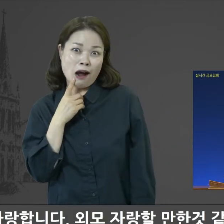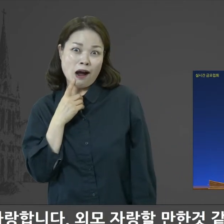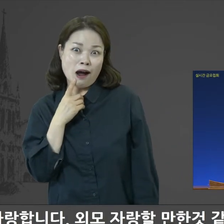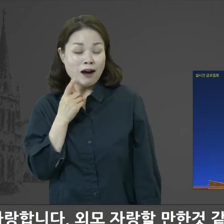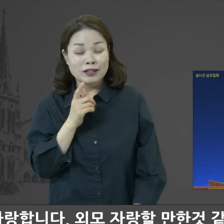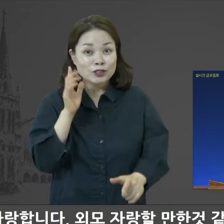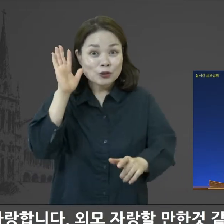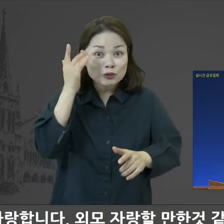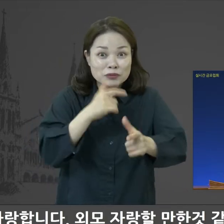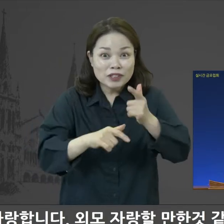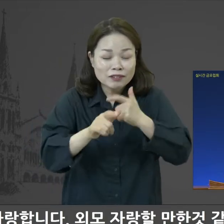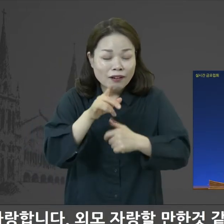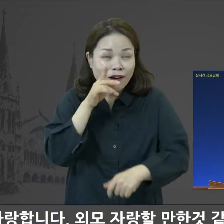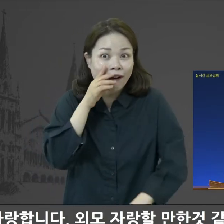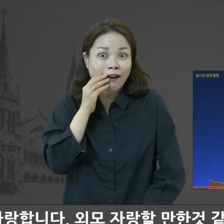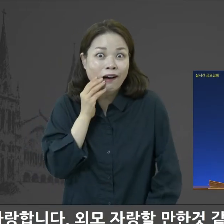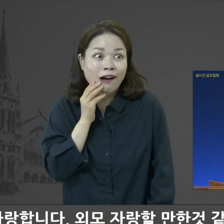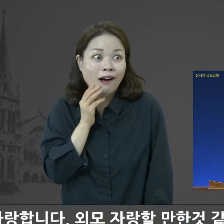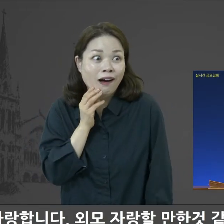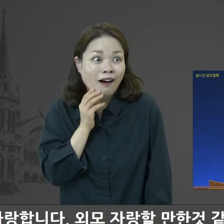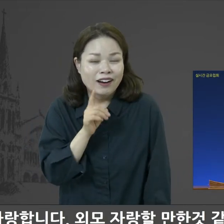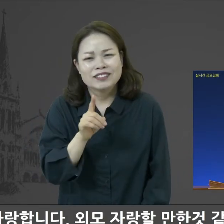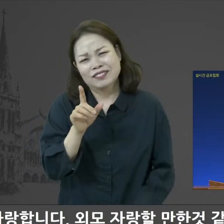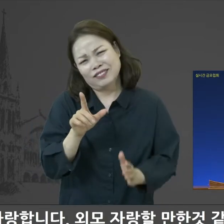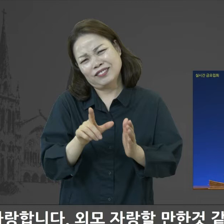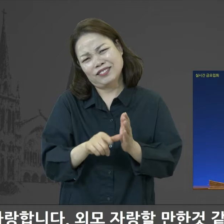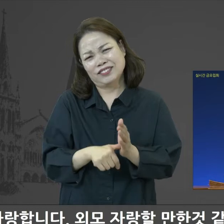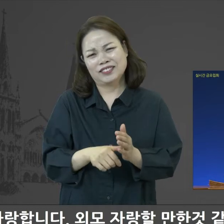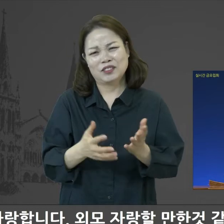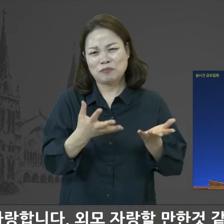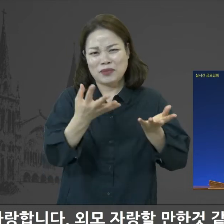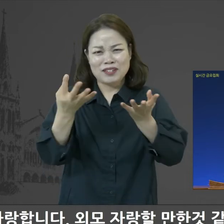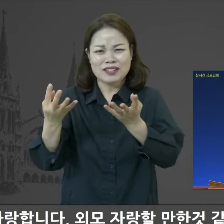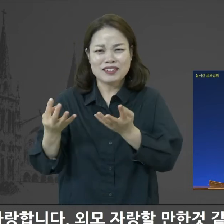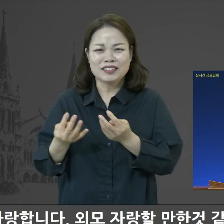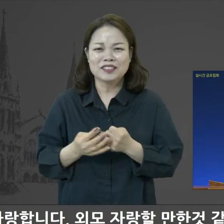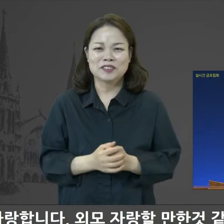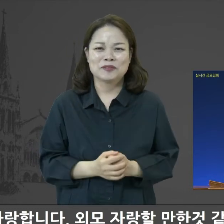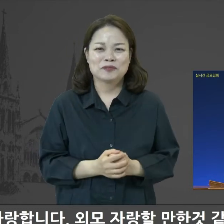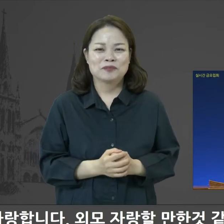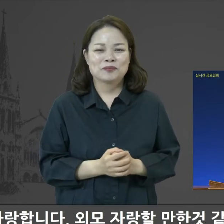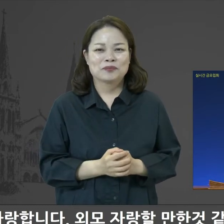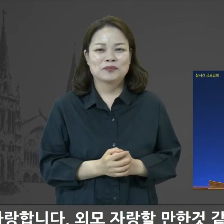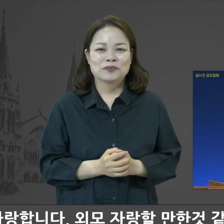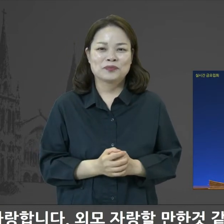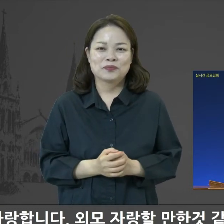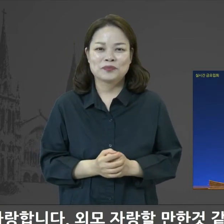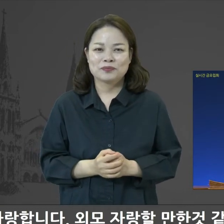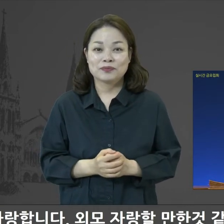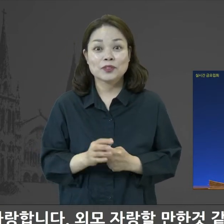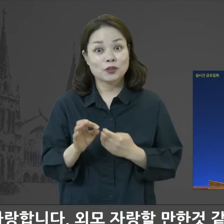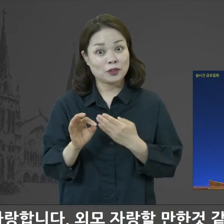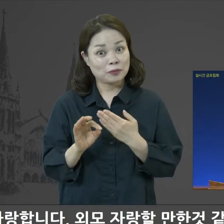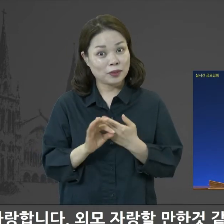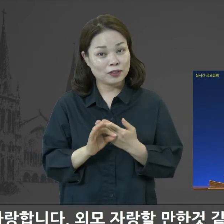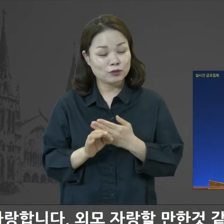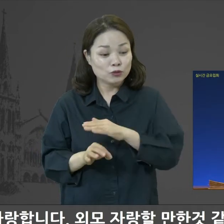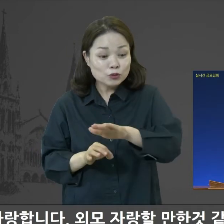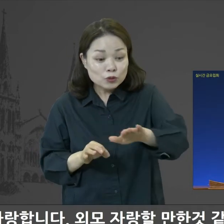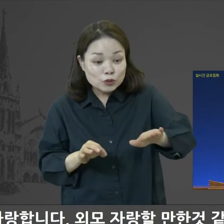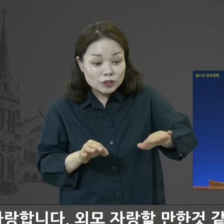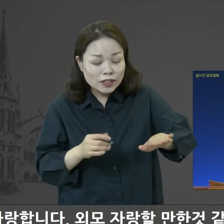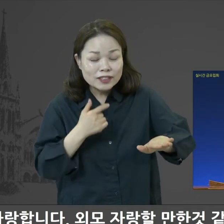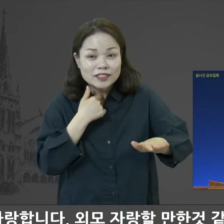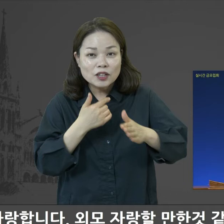시대는 이 시대에 와서는 더 그런 요소들이 강해지는 것 같습니다. 자, 그러면 이제 우리가 이런